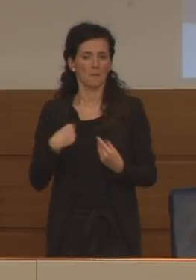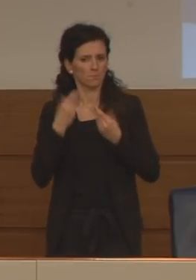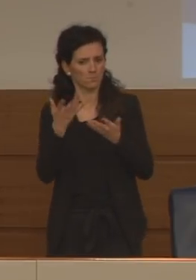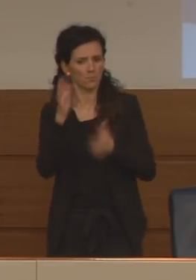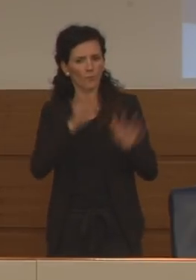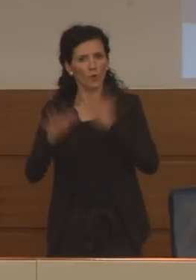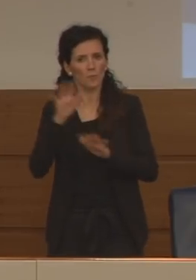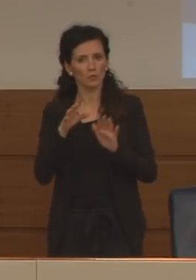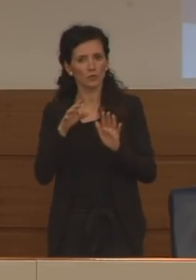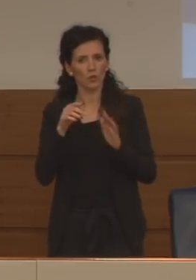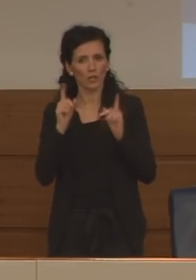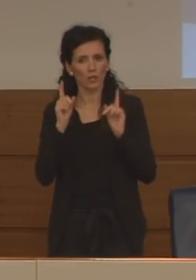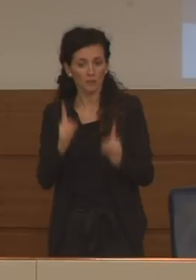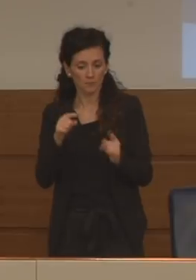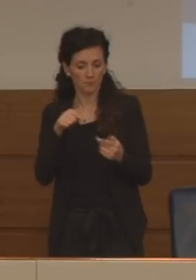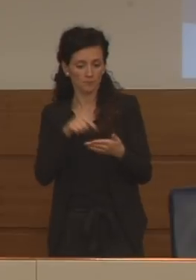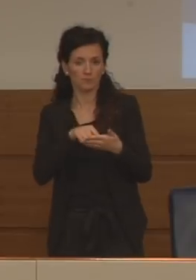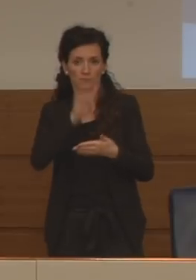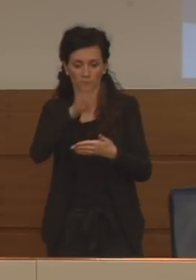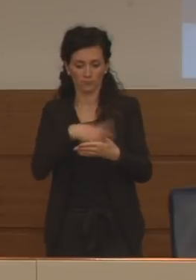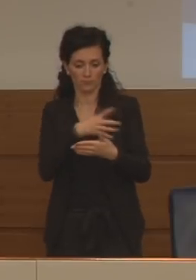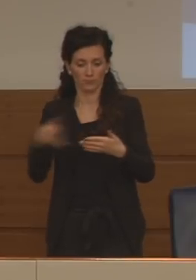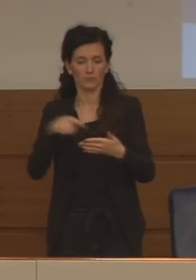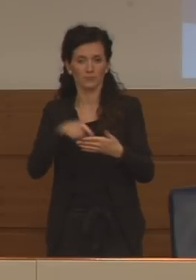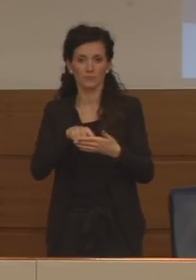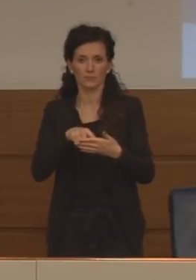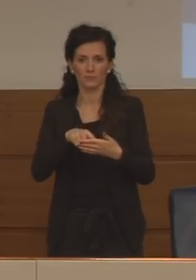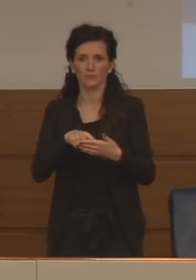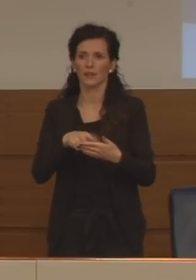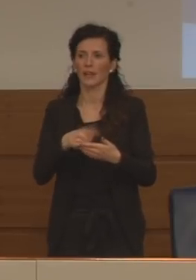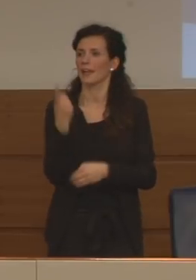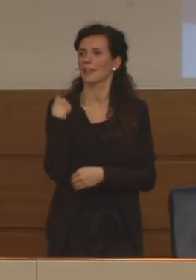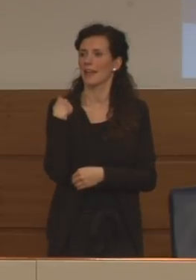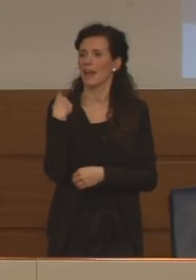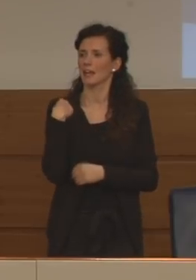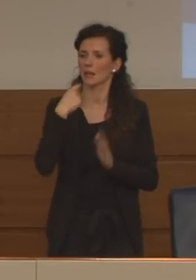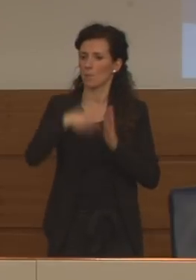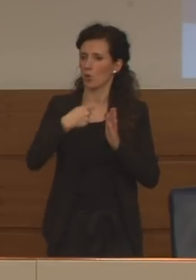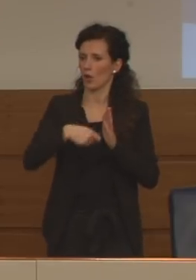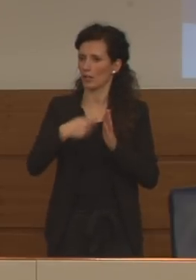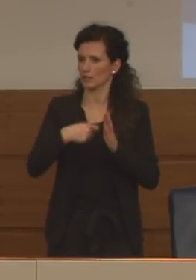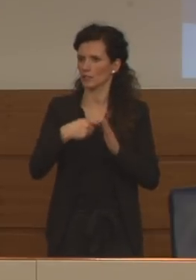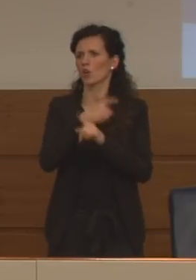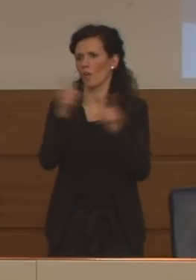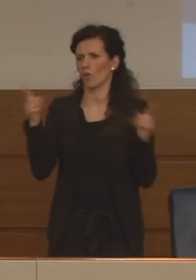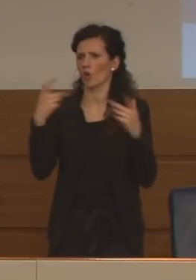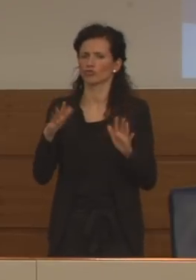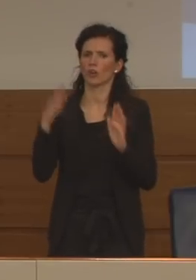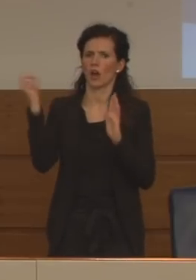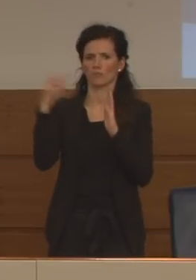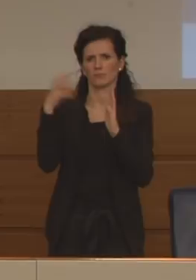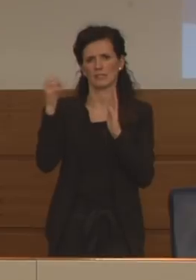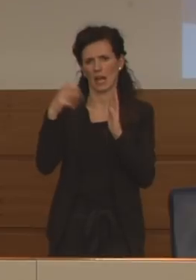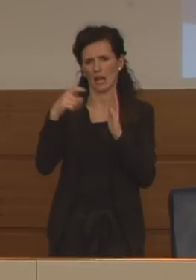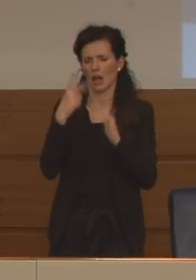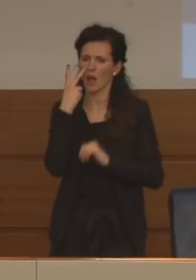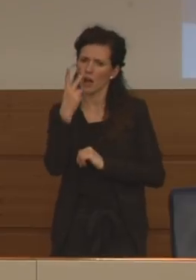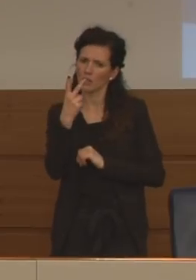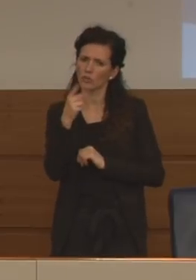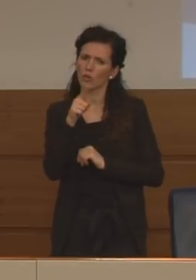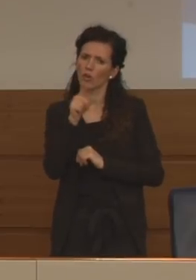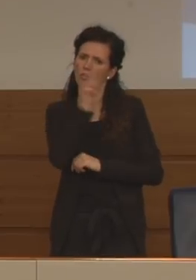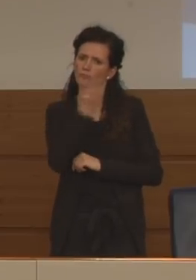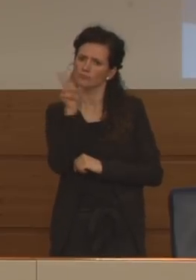i dati sono quelli che abbiamo riportati nel bollettino di ieri che voi certamente avete scaricato eletto e che si basano su un'analisi